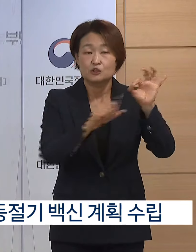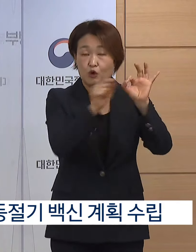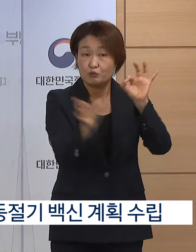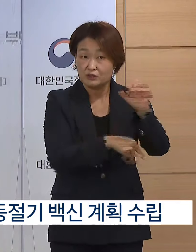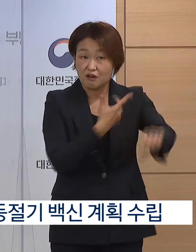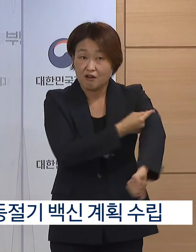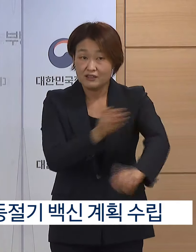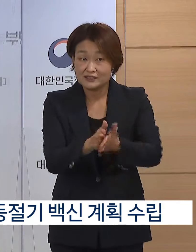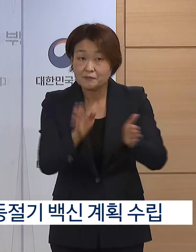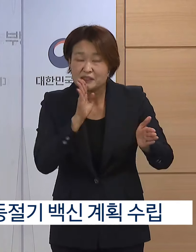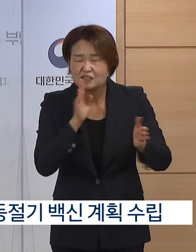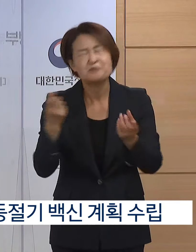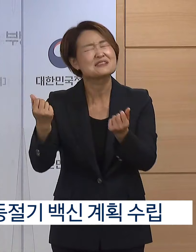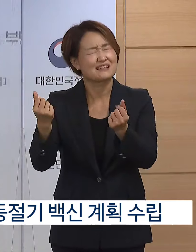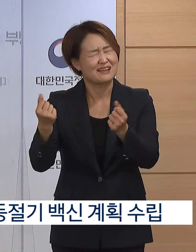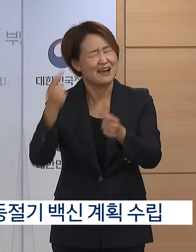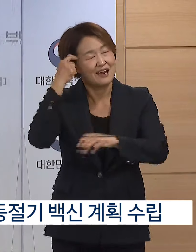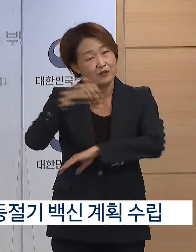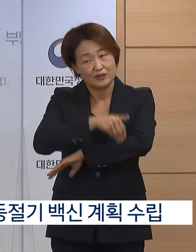계획의 명칭은